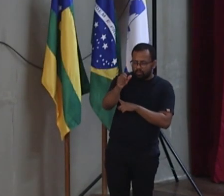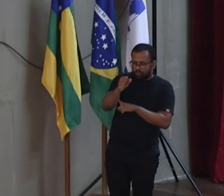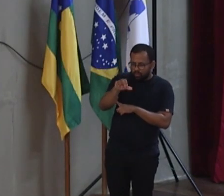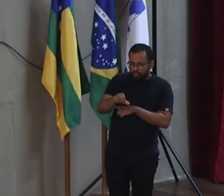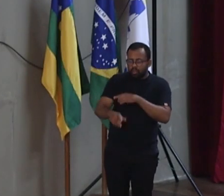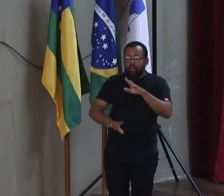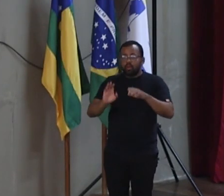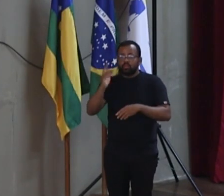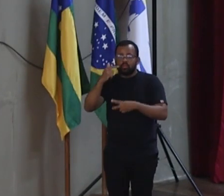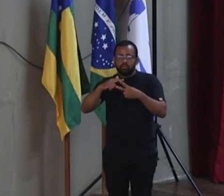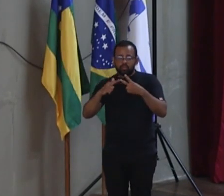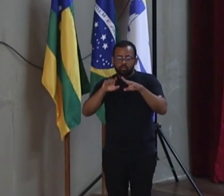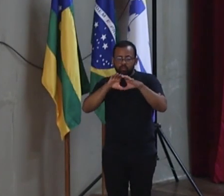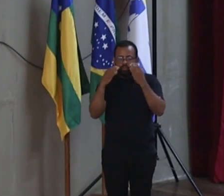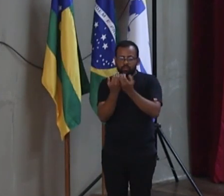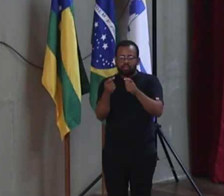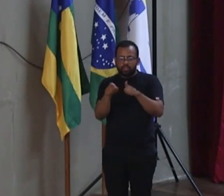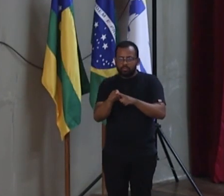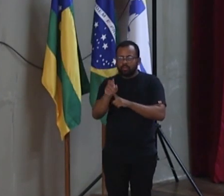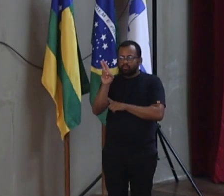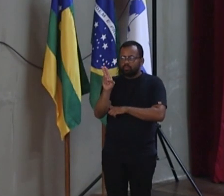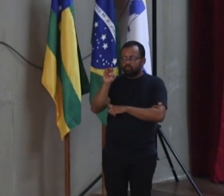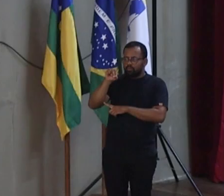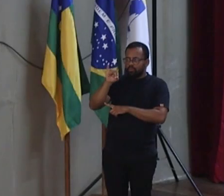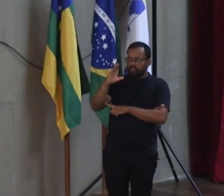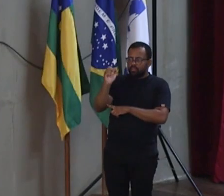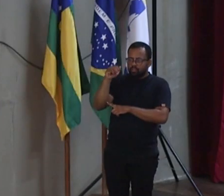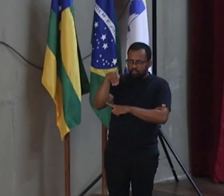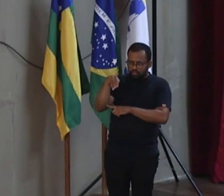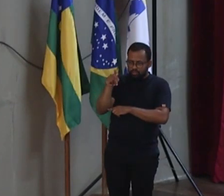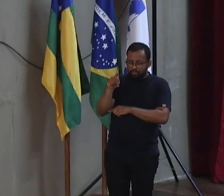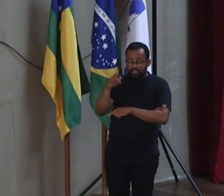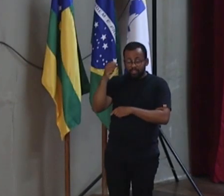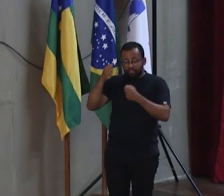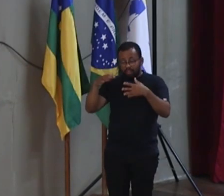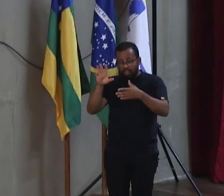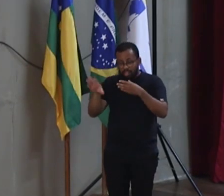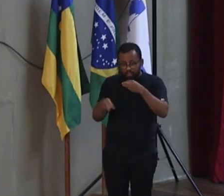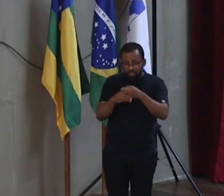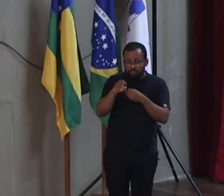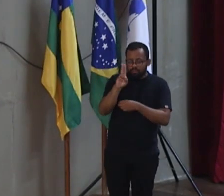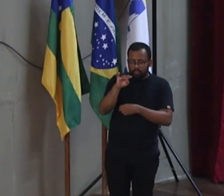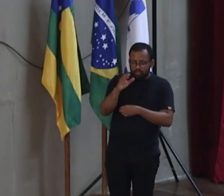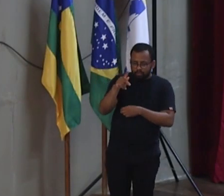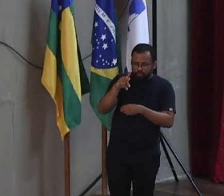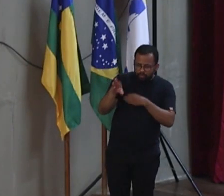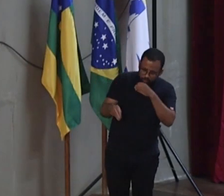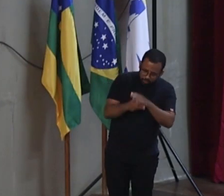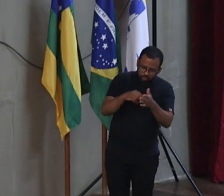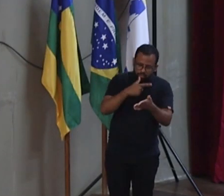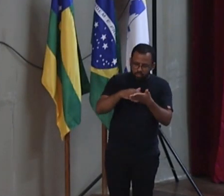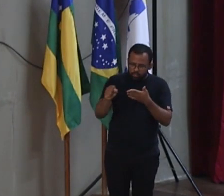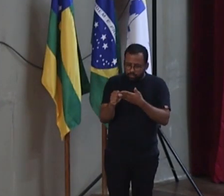segundo CBLA, também na Unicamp. Eu devo acrescentar aqui que o CBLA ainda não era parte da LAB, a LAB ainda